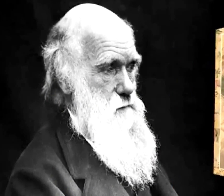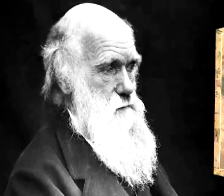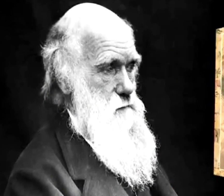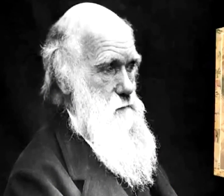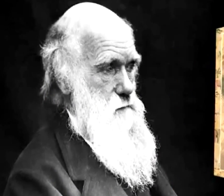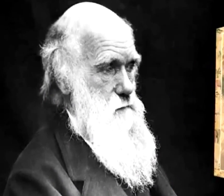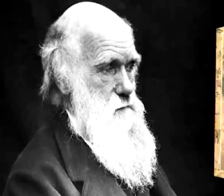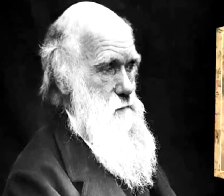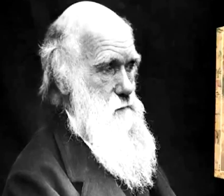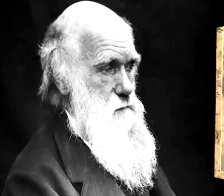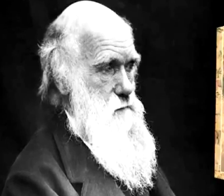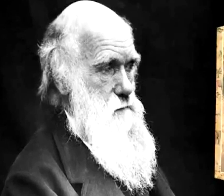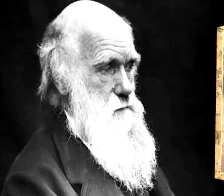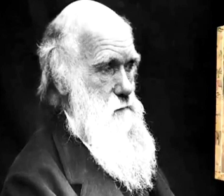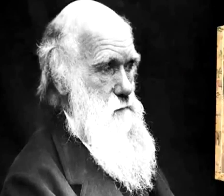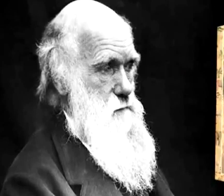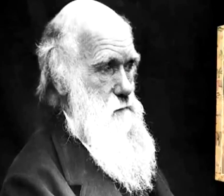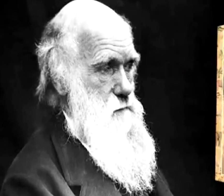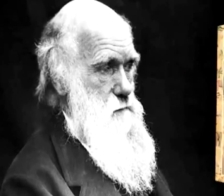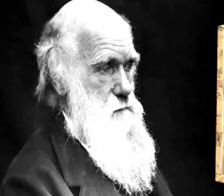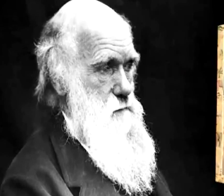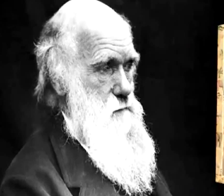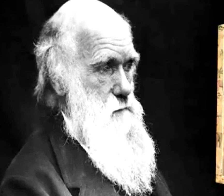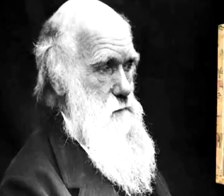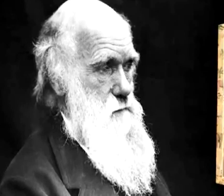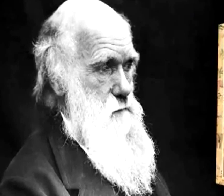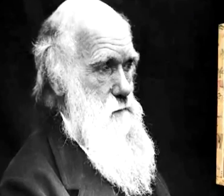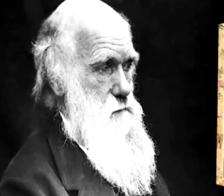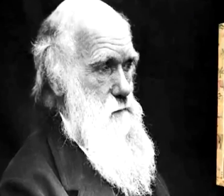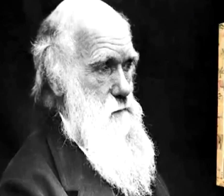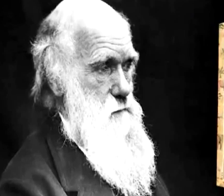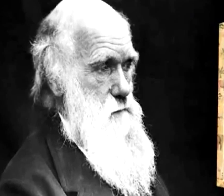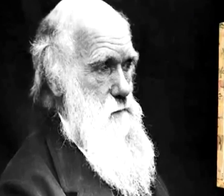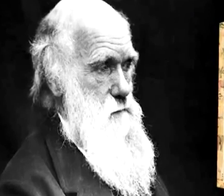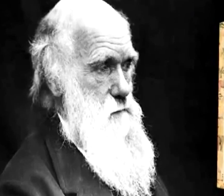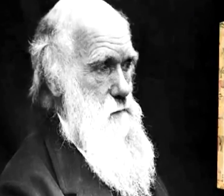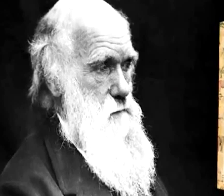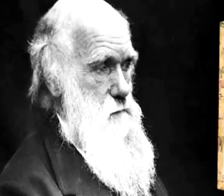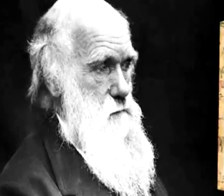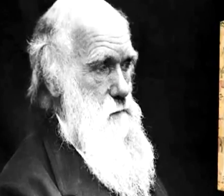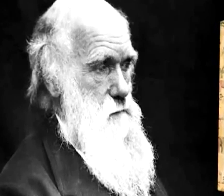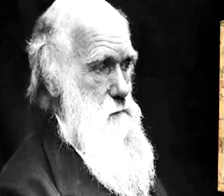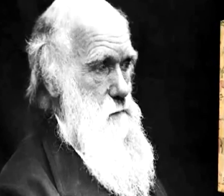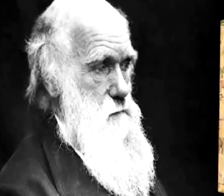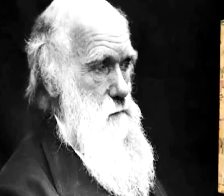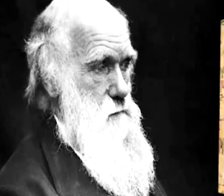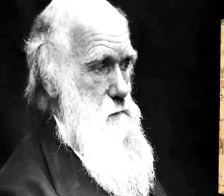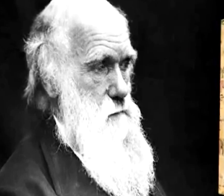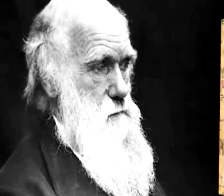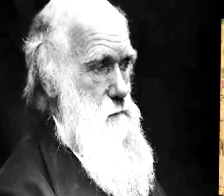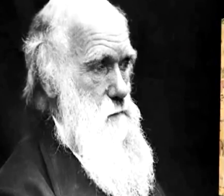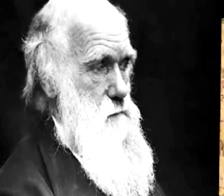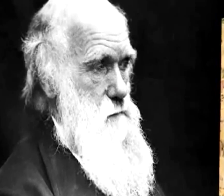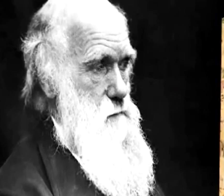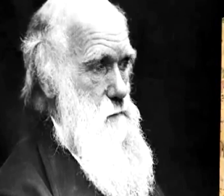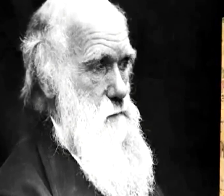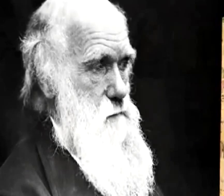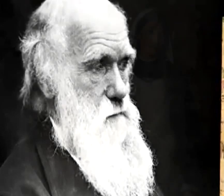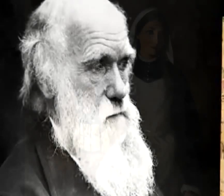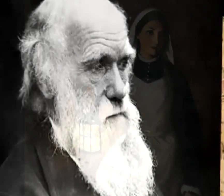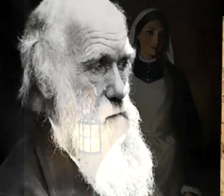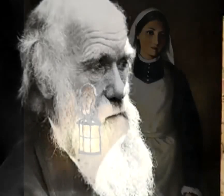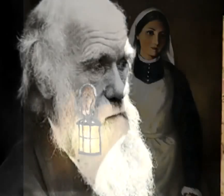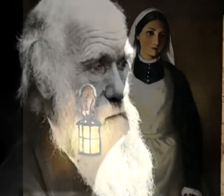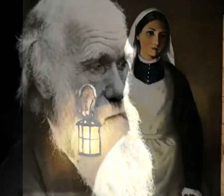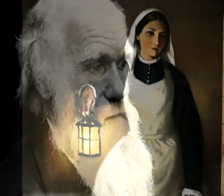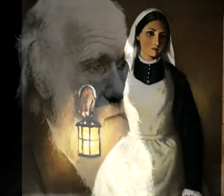sus travesías y que desarrolló la teoría de la evolución de las especies. Y después, alguien muy importante para nosotros,